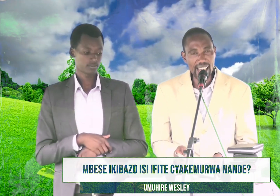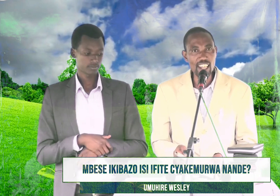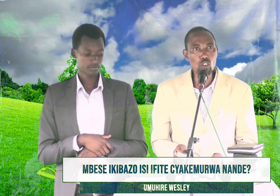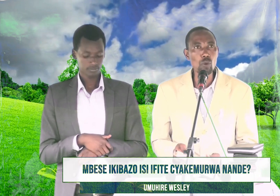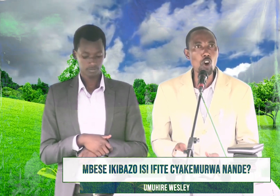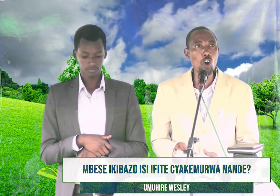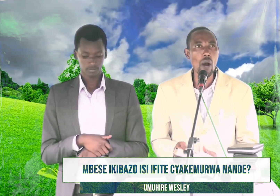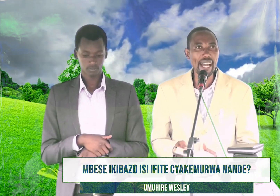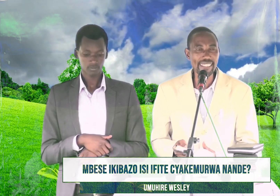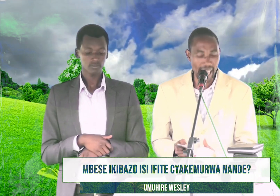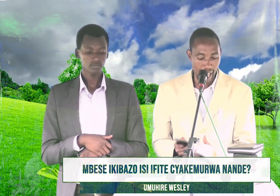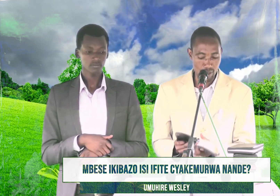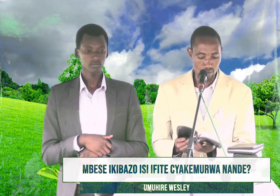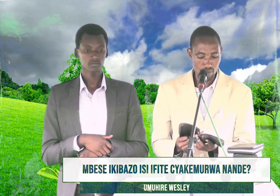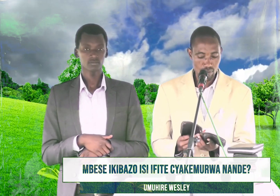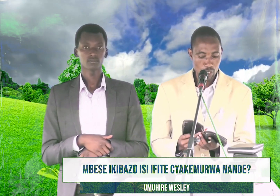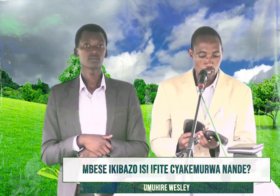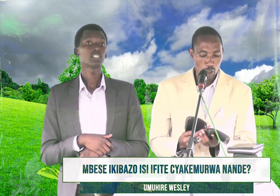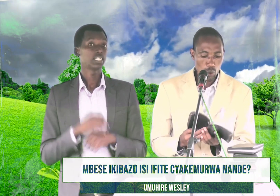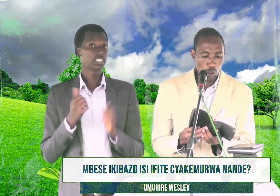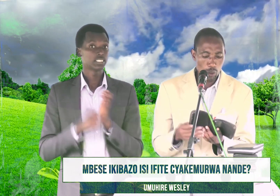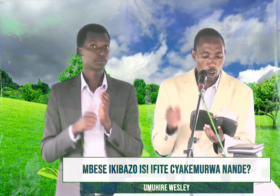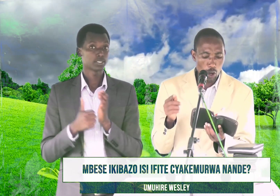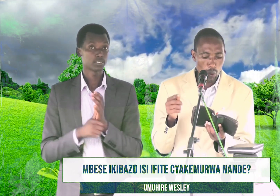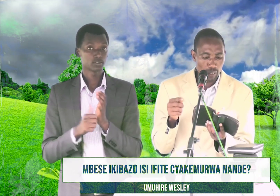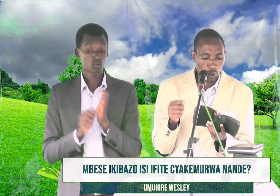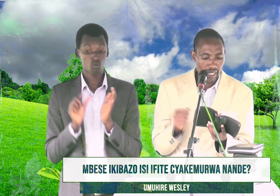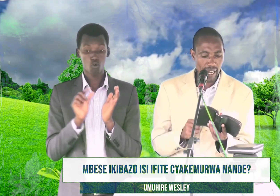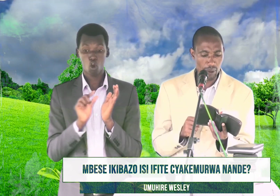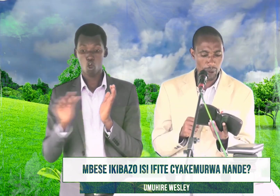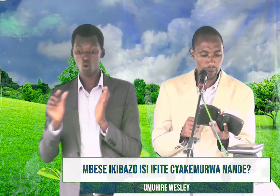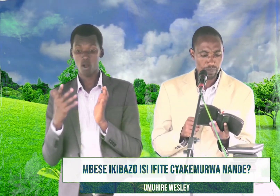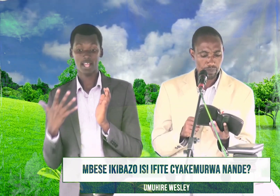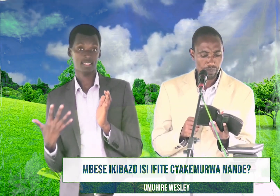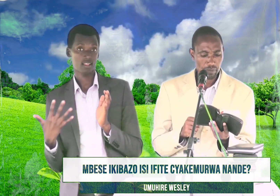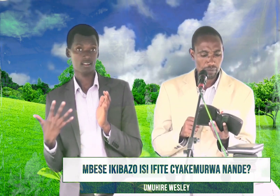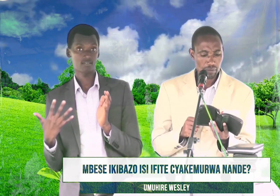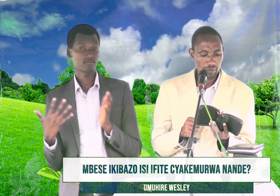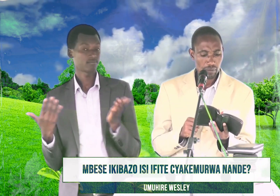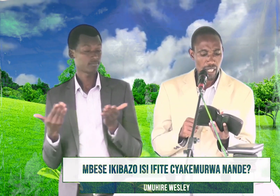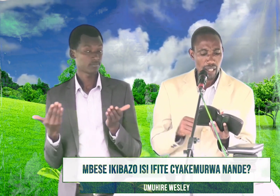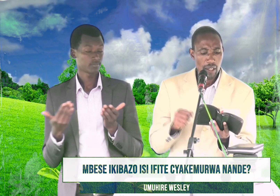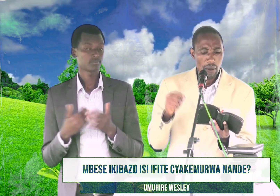gishingiye cyane ku murongo wa gatanu kuko uyu murongo uratubwira ngo